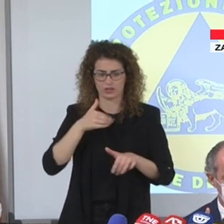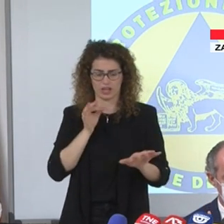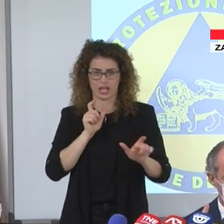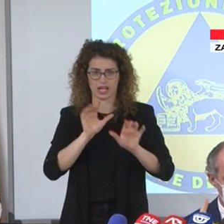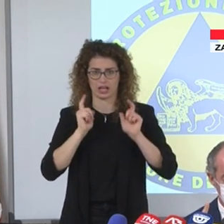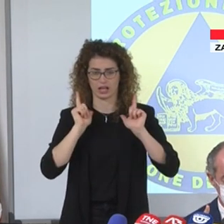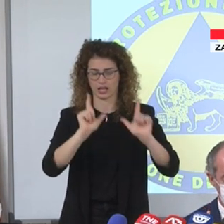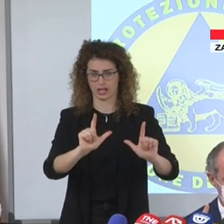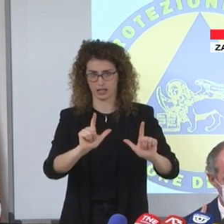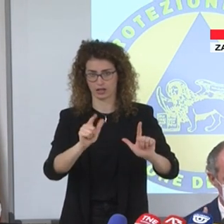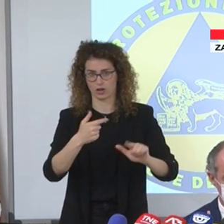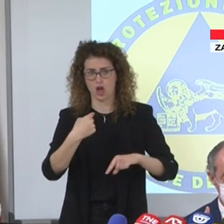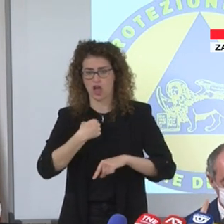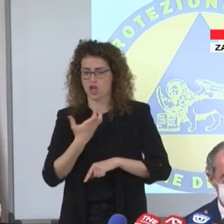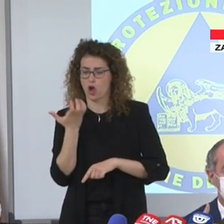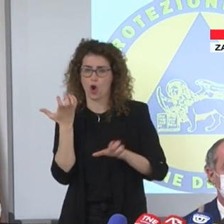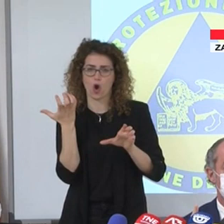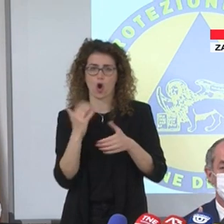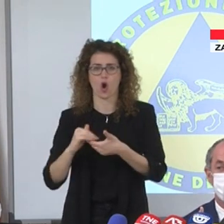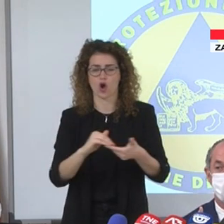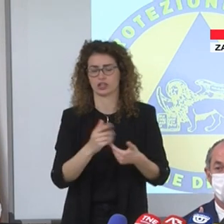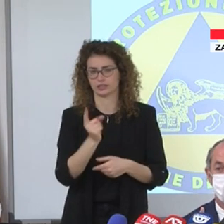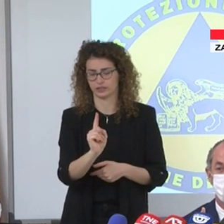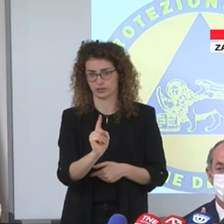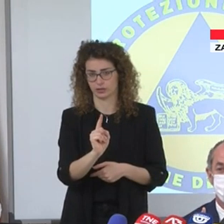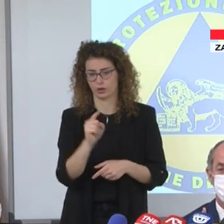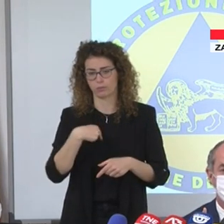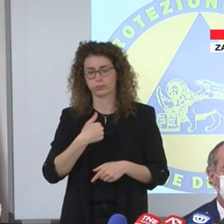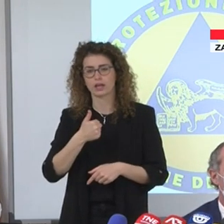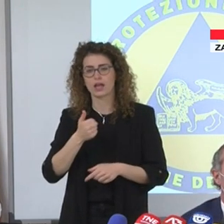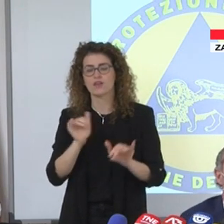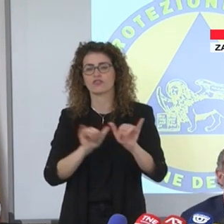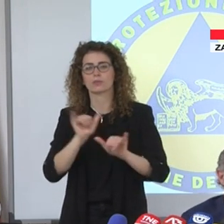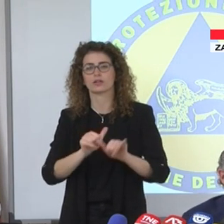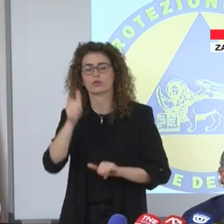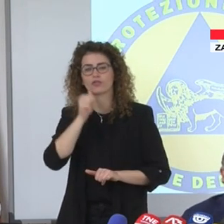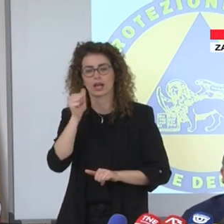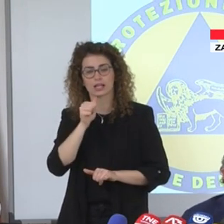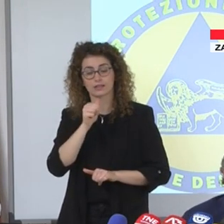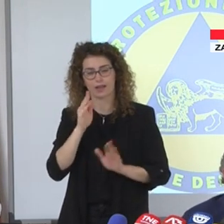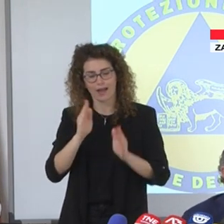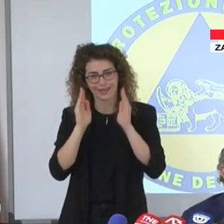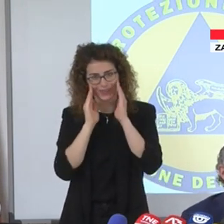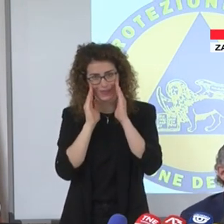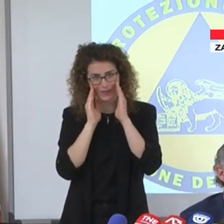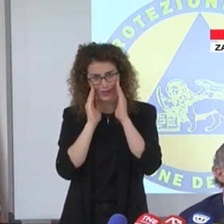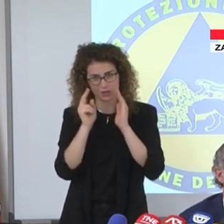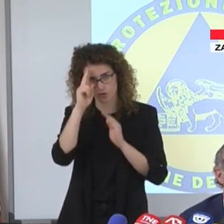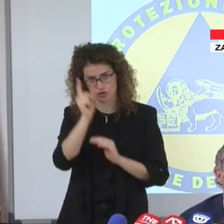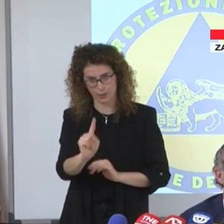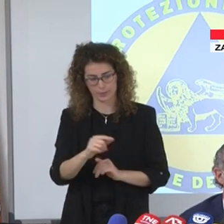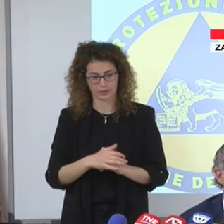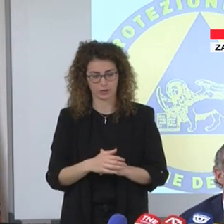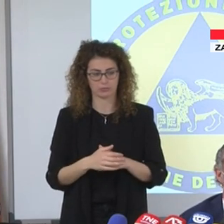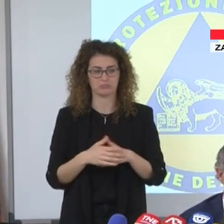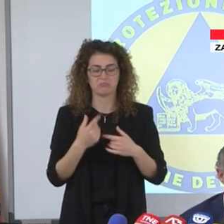dal condividerlo, è un fake news, non siate sciocchi. Allora uno dice, bene,